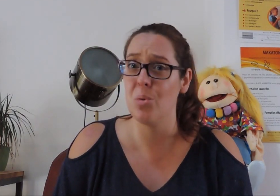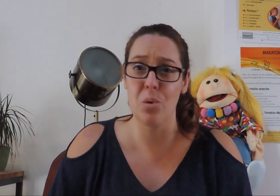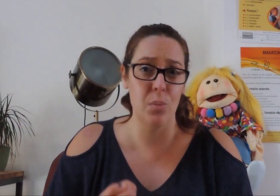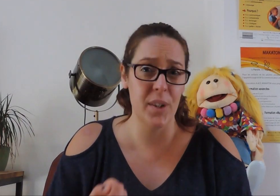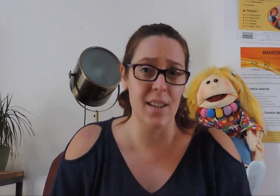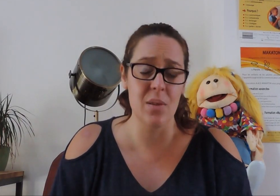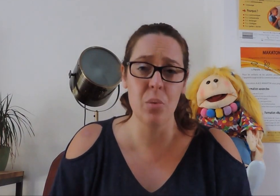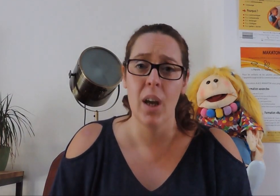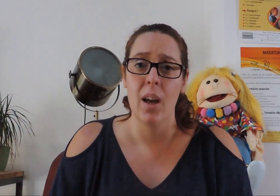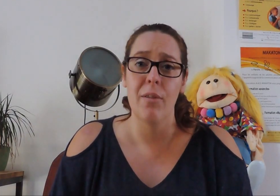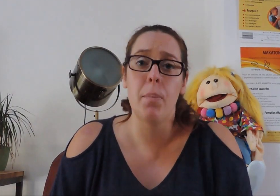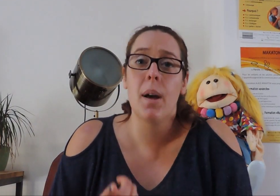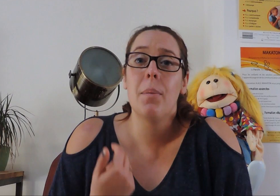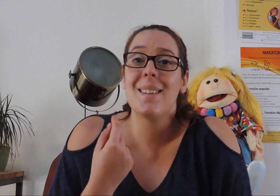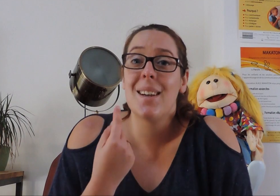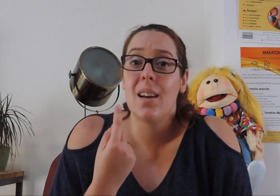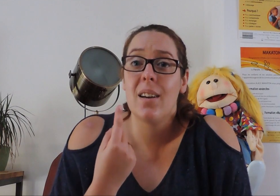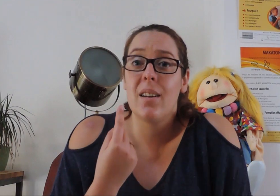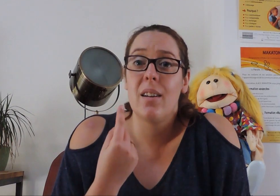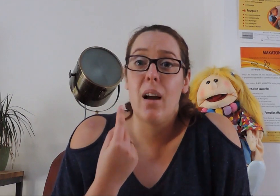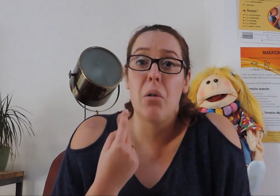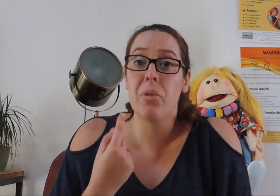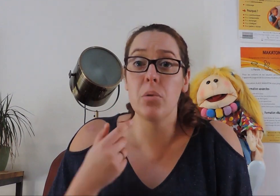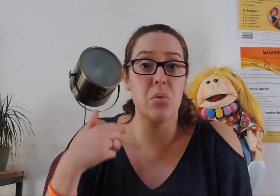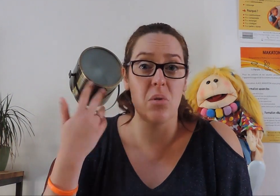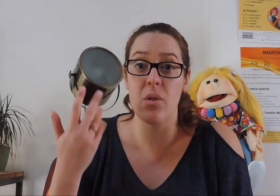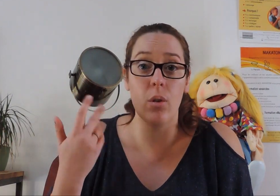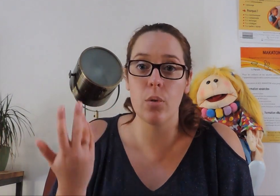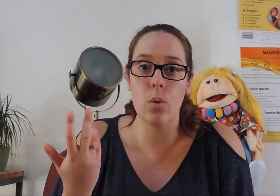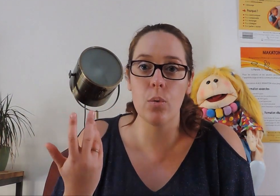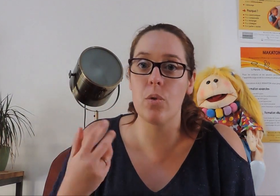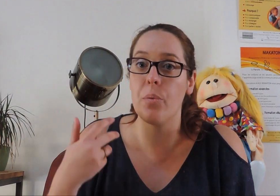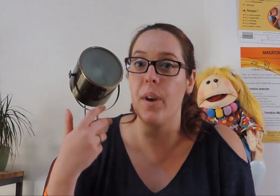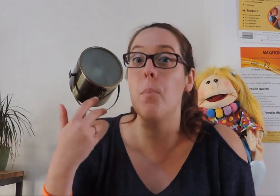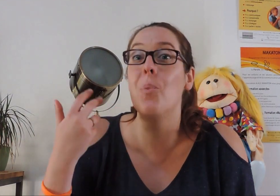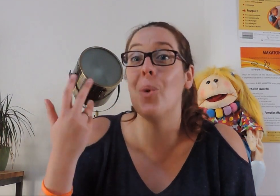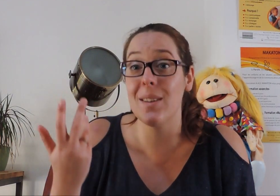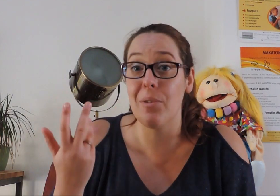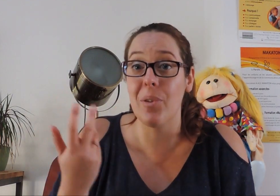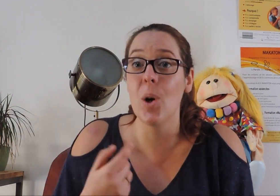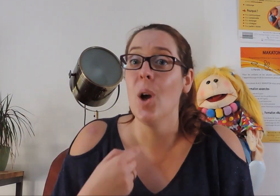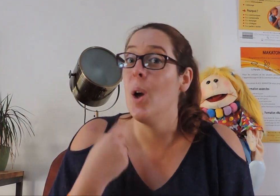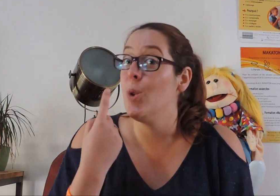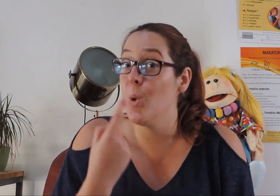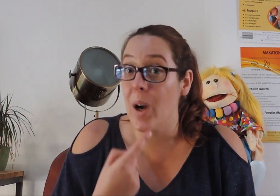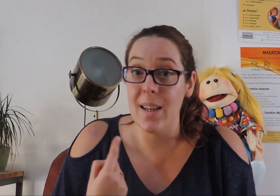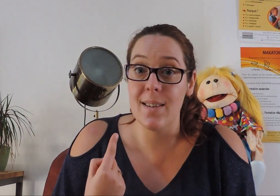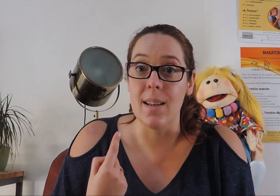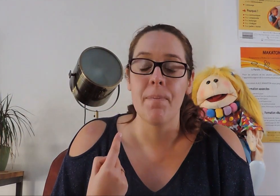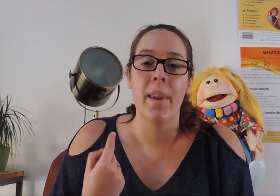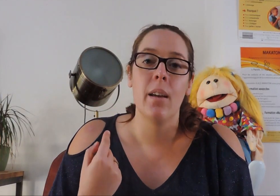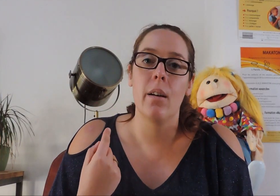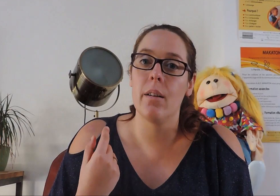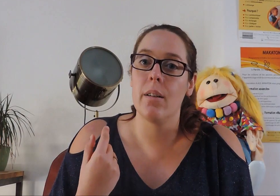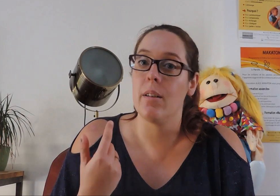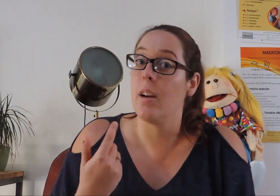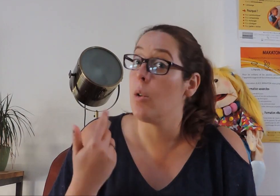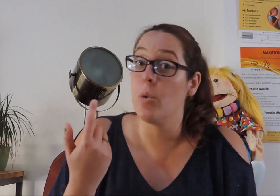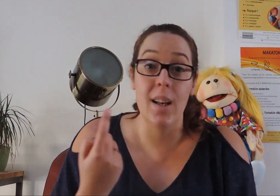communication va permettre à l'enfant de s'en s rendre compte sans faire moins d'efforts d'oraliser alors d